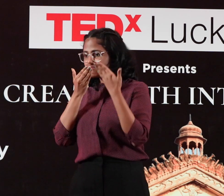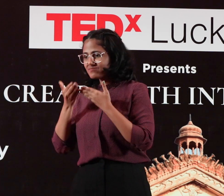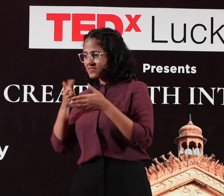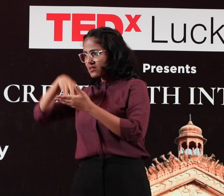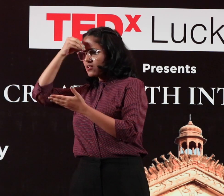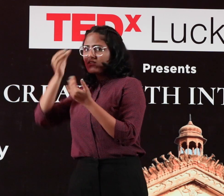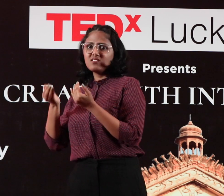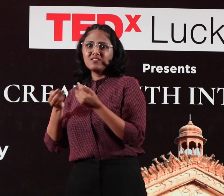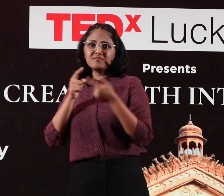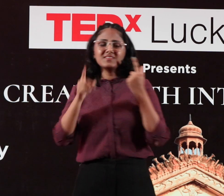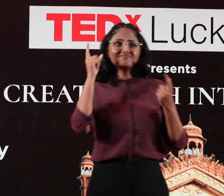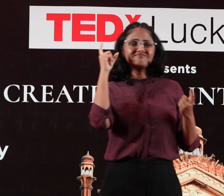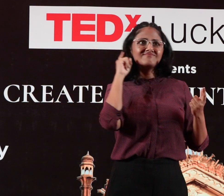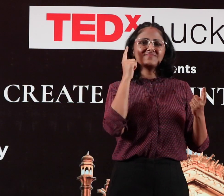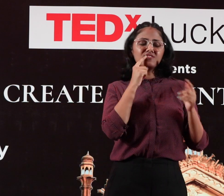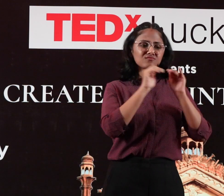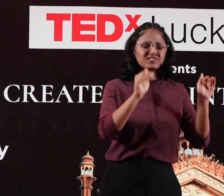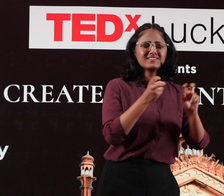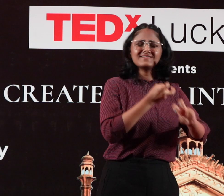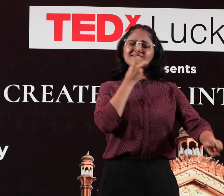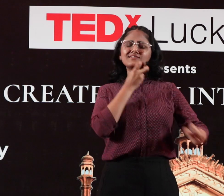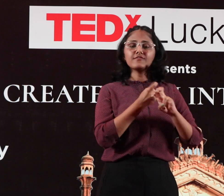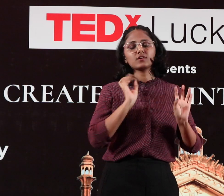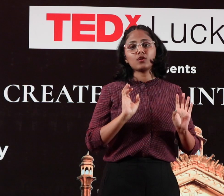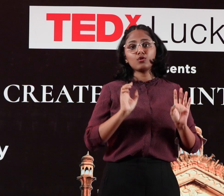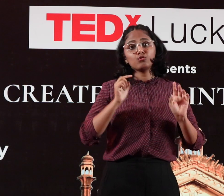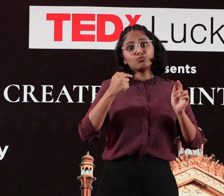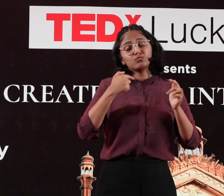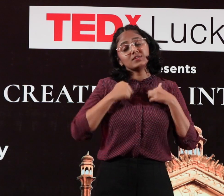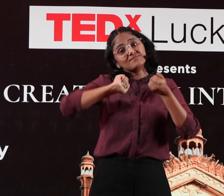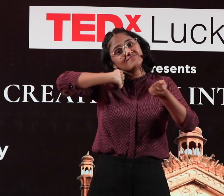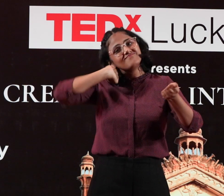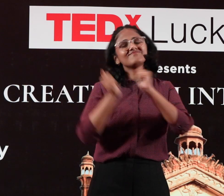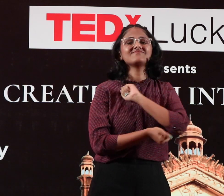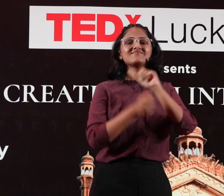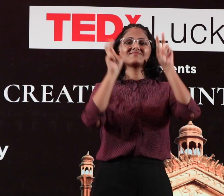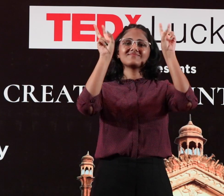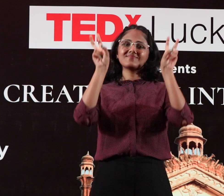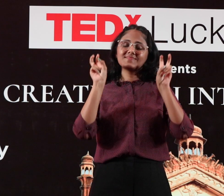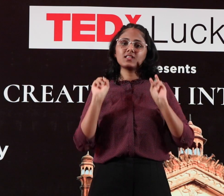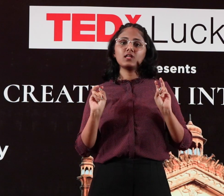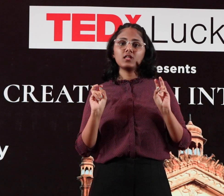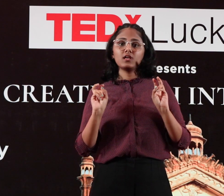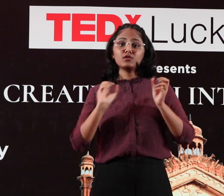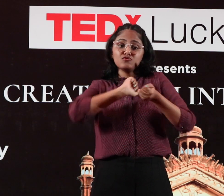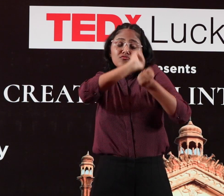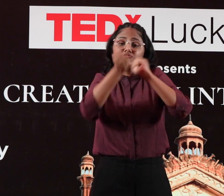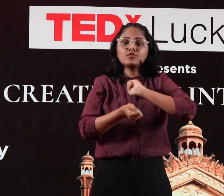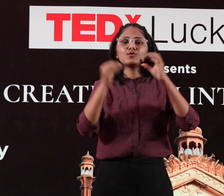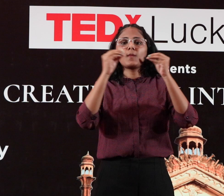किया, सिंप्लीफाई किया, इसको एक्सेसिबल फॉर्मेट में तैयार किया, बाइलिंगुअल तरीके से ऐड किया और बच्चे को पढ़ाना शुरू